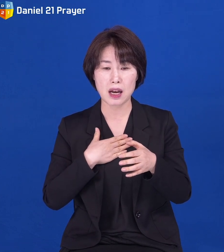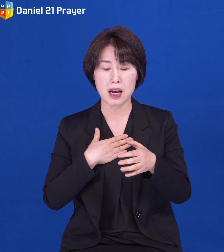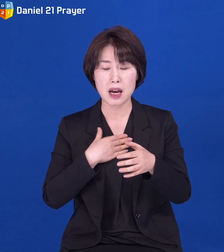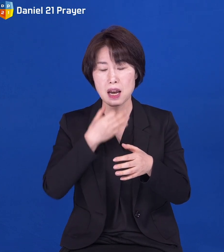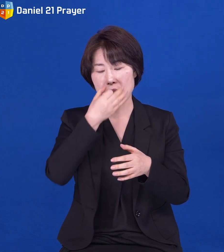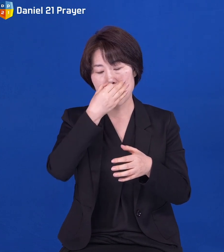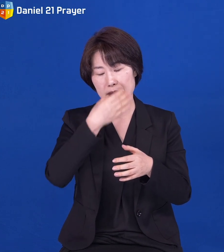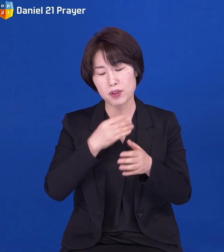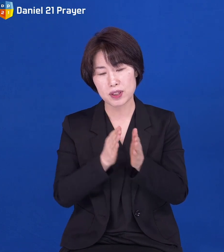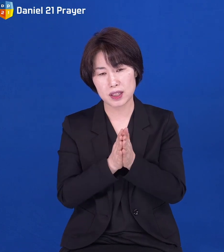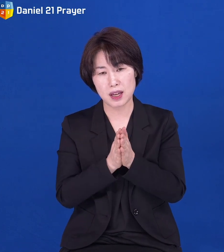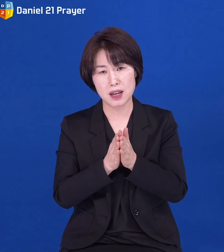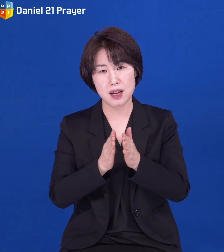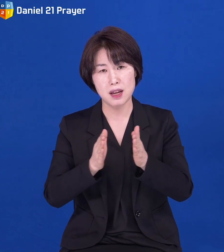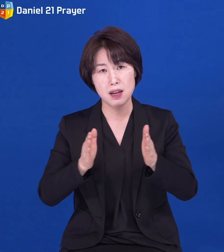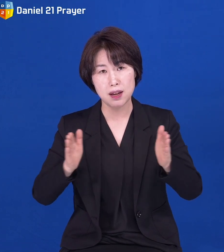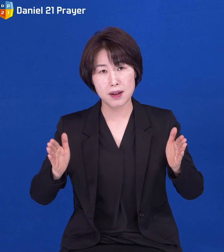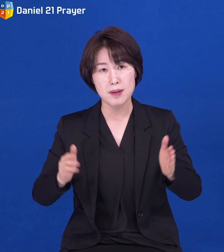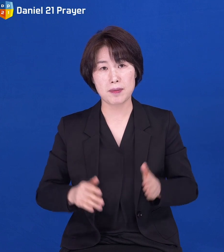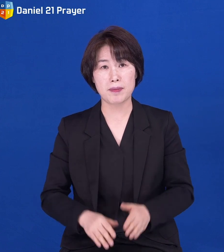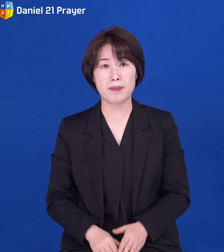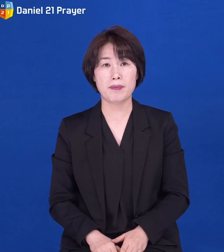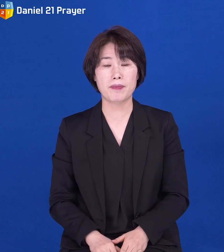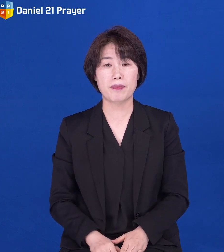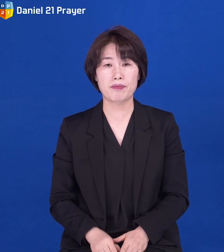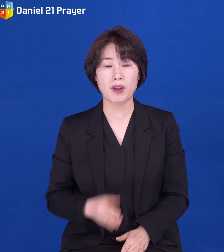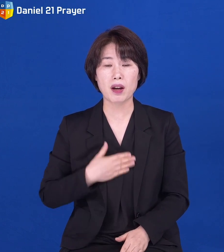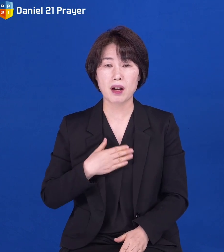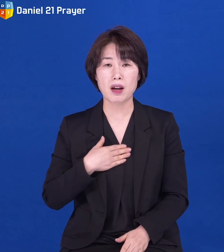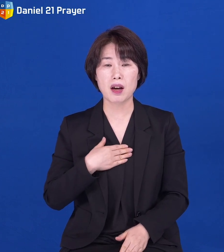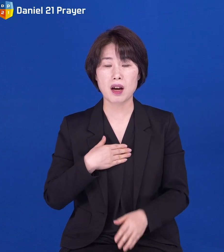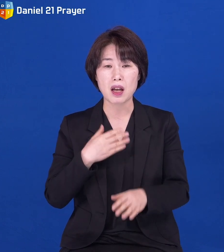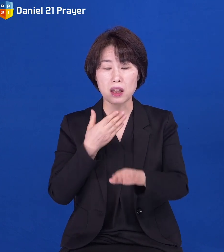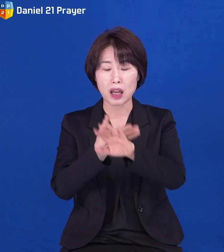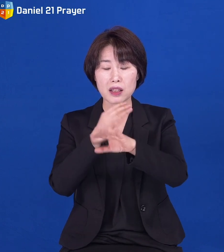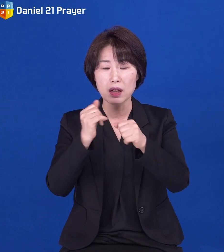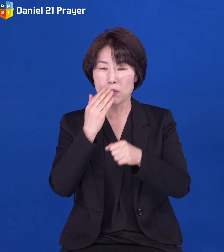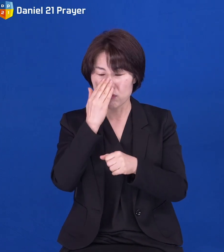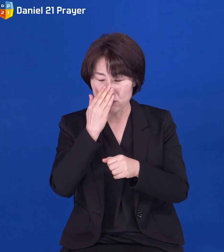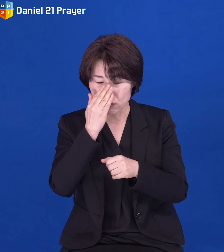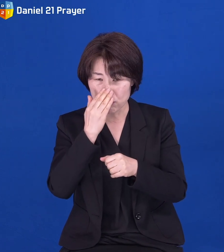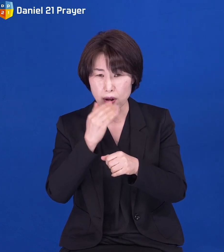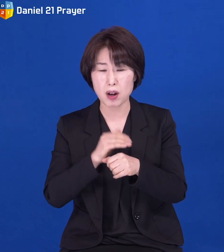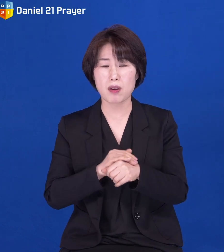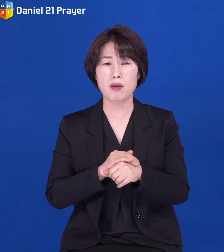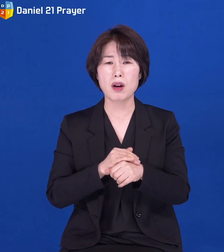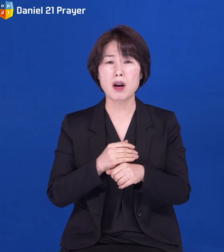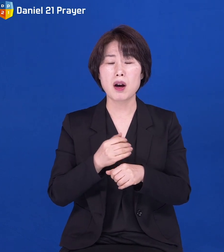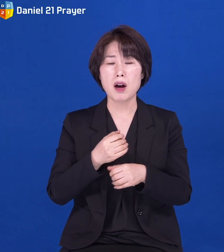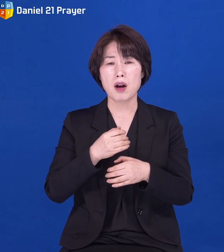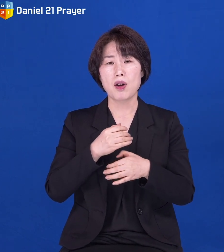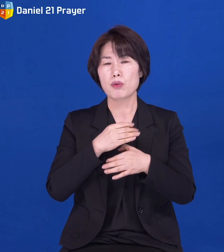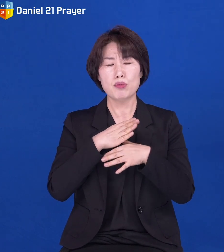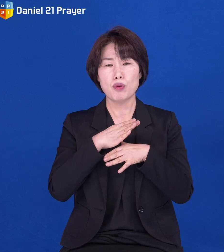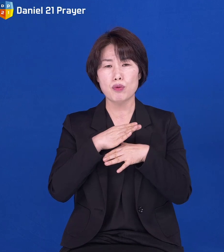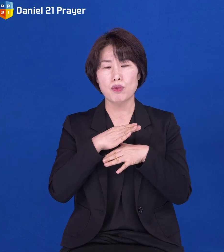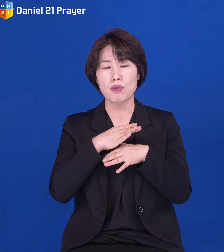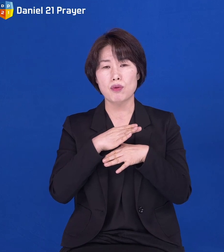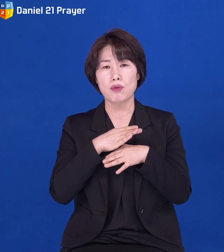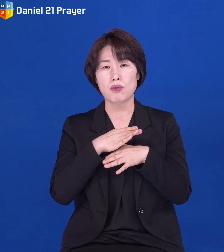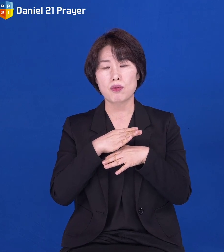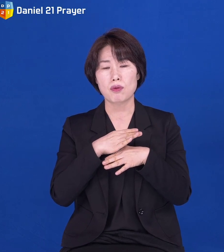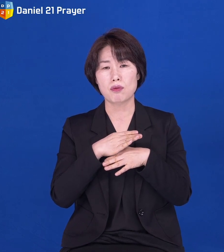거구나. 예상은 했지만 너무 빨리 찾아와서 너무 두렵고 무섭고 막 너무 힘들었어요. 그래서 저는 이제 힘들